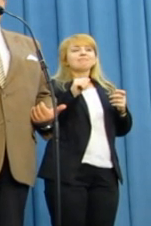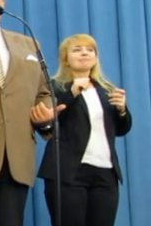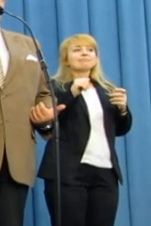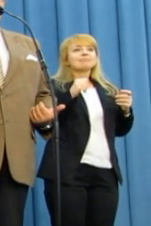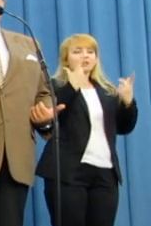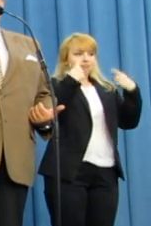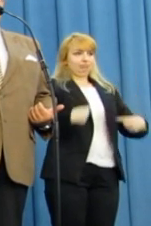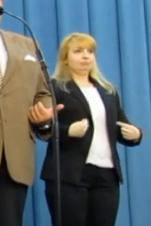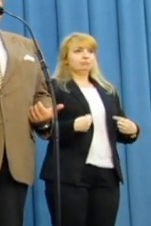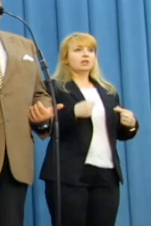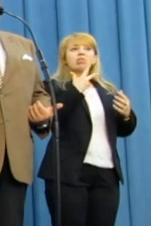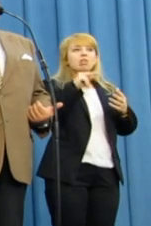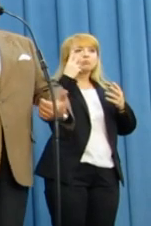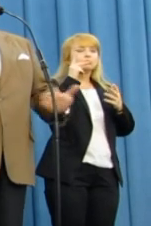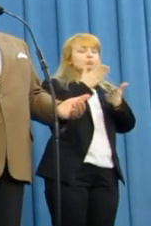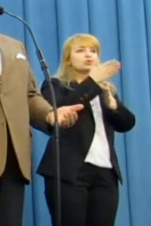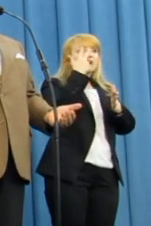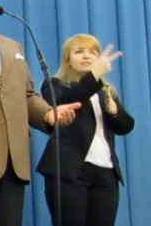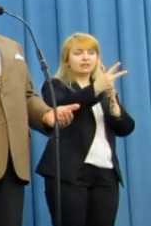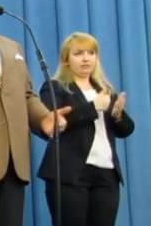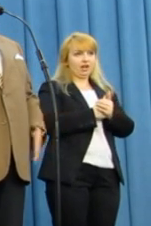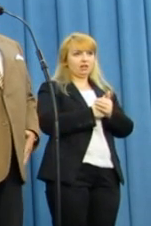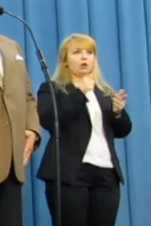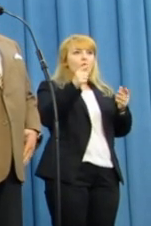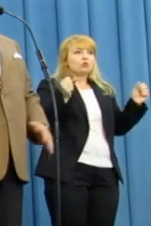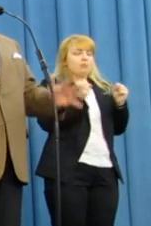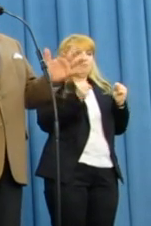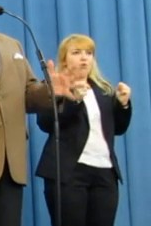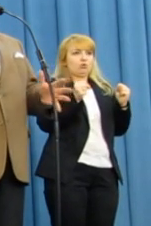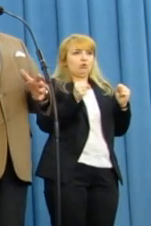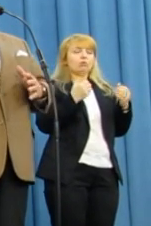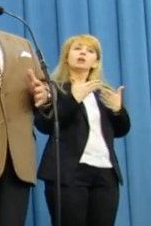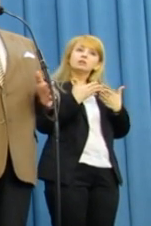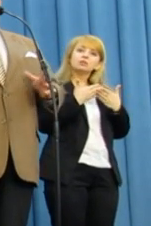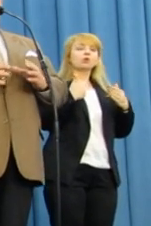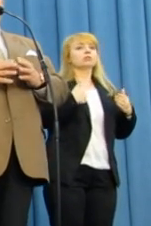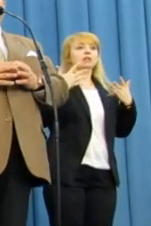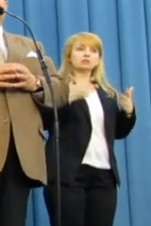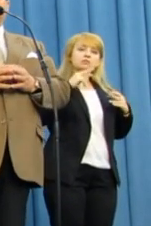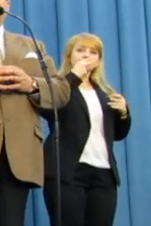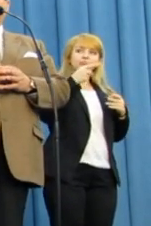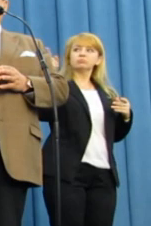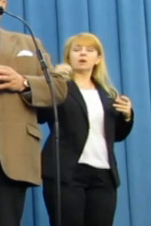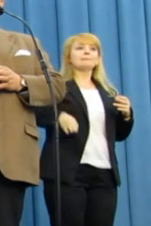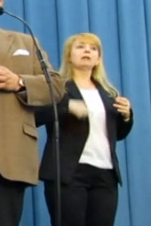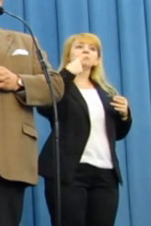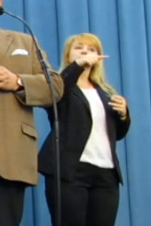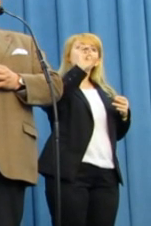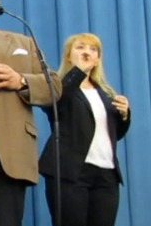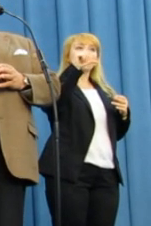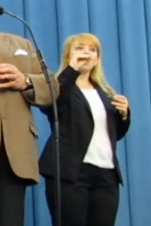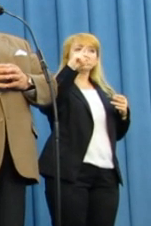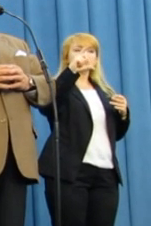staje się nieprzewidywalne, a oni odczuwają to jako opresję. Także zwrócę się w sprawie Andrzeja Dolewskiego do